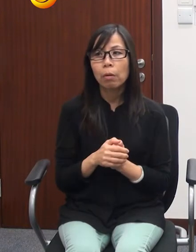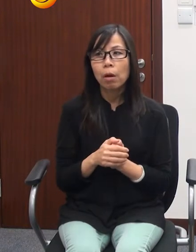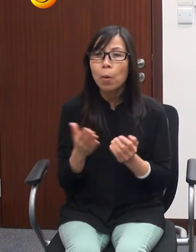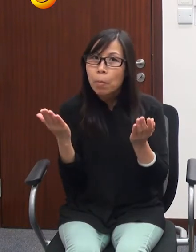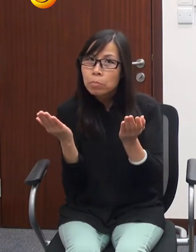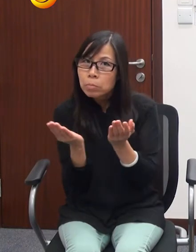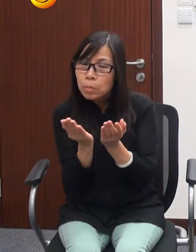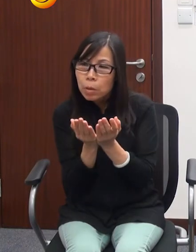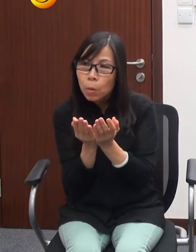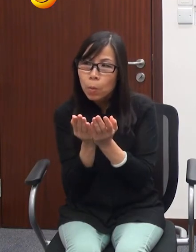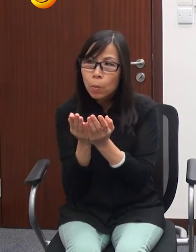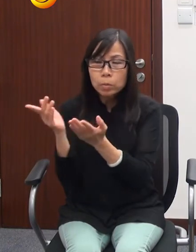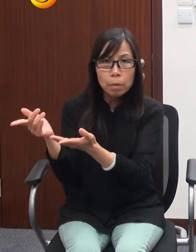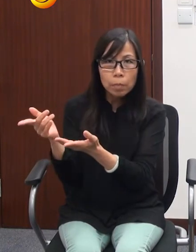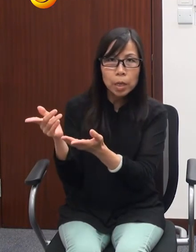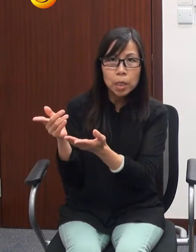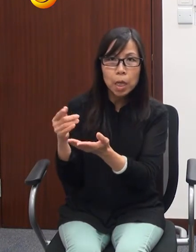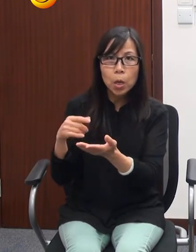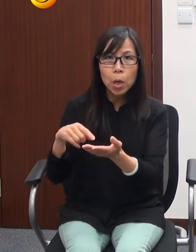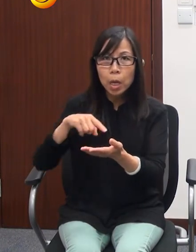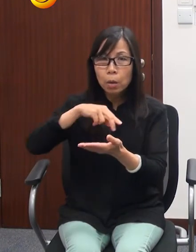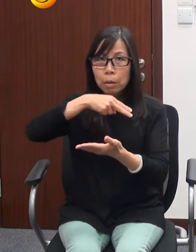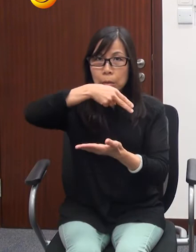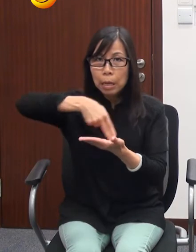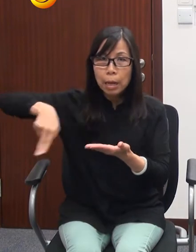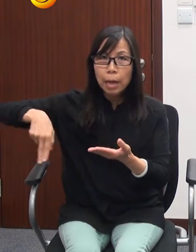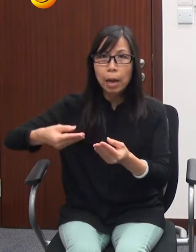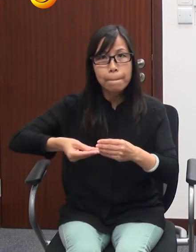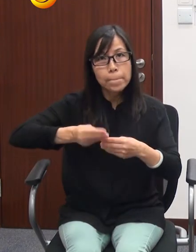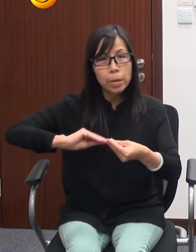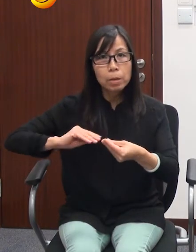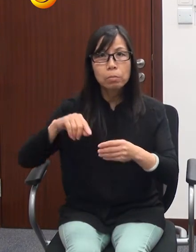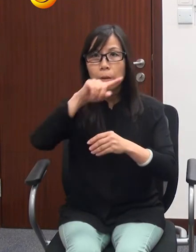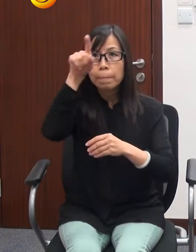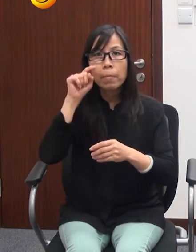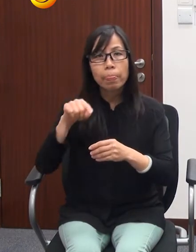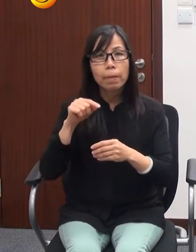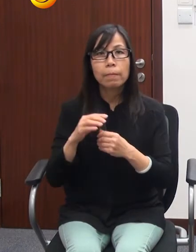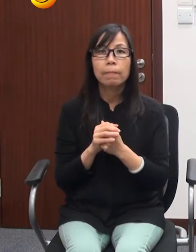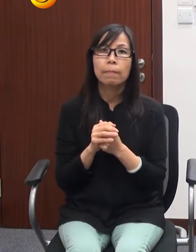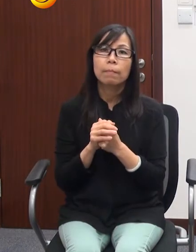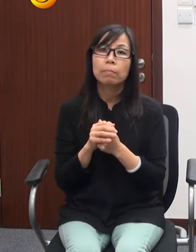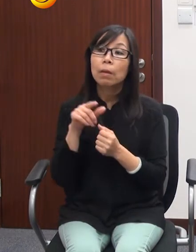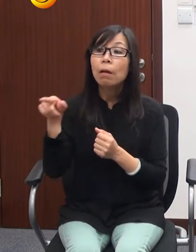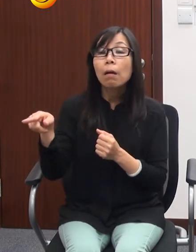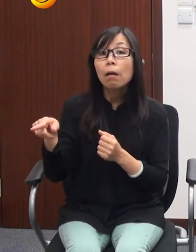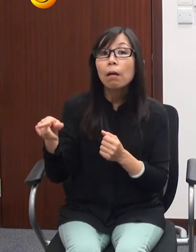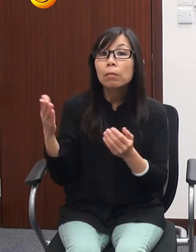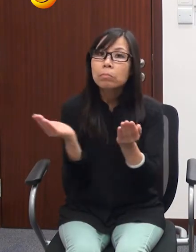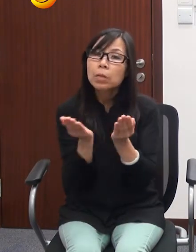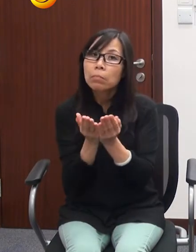唔係戒票，但如果佢做到戒票效果嘅話，咁 因為戒票有一個問題就係、是、你點證明啲票係你嘅先？